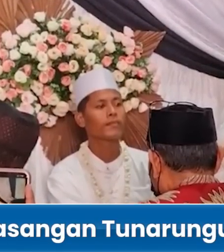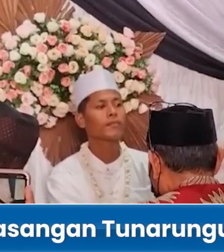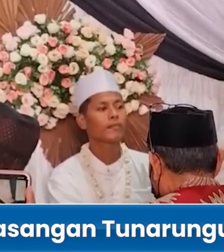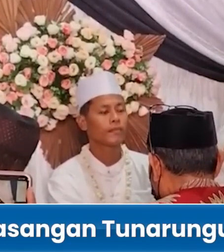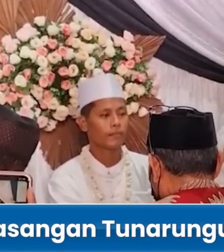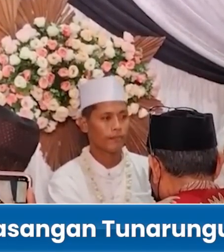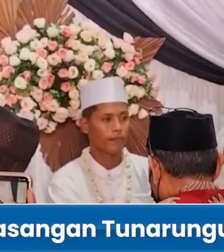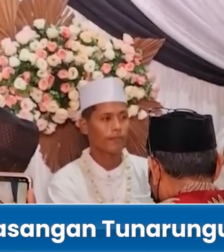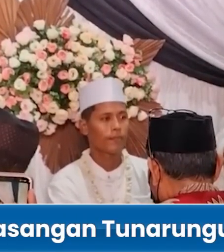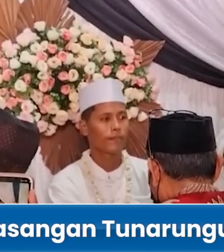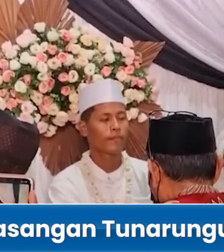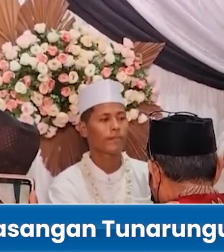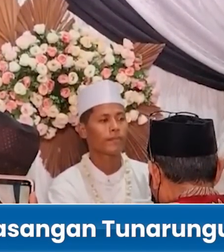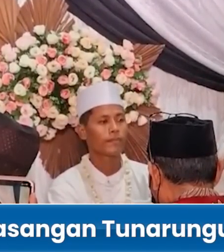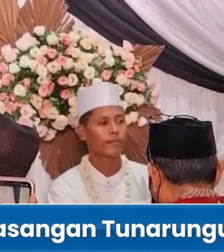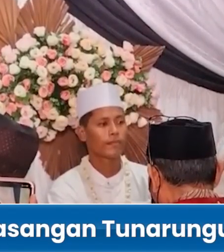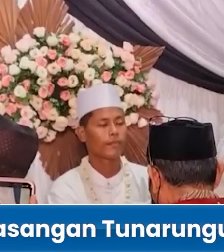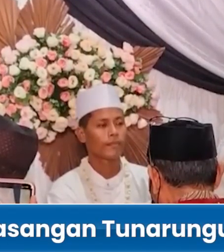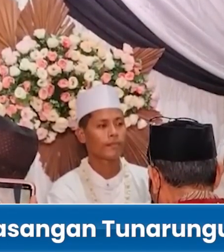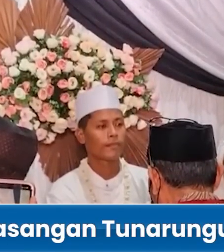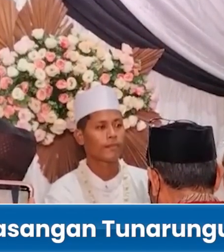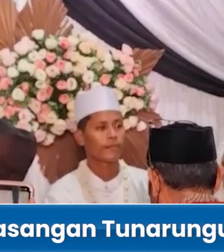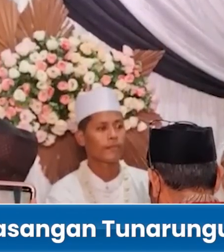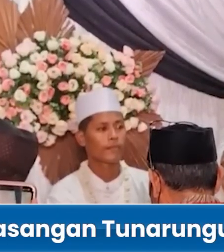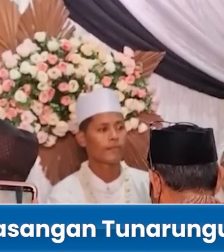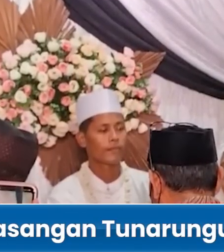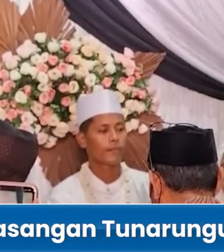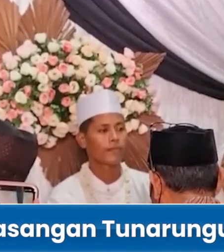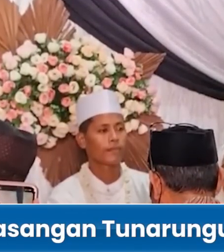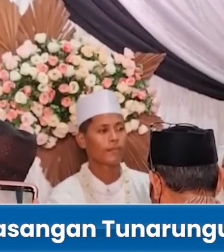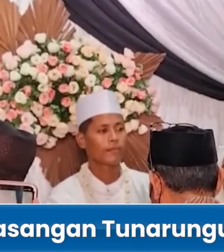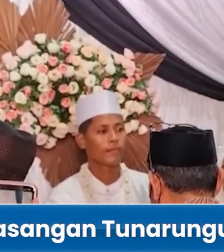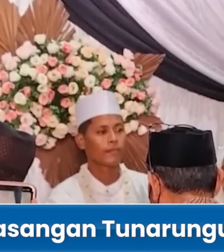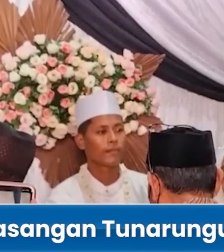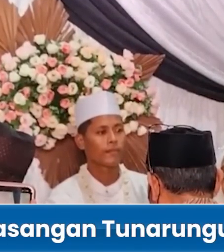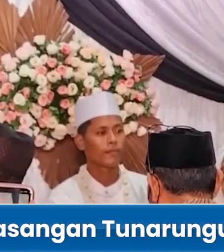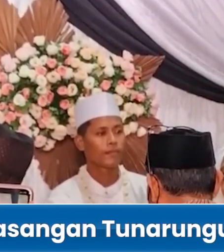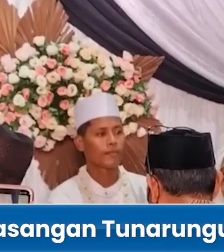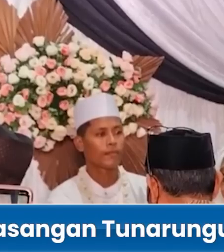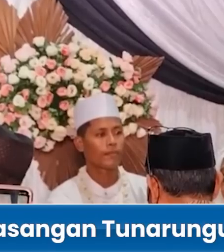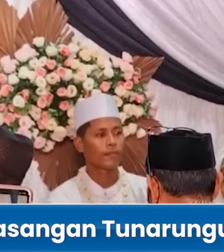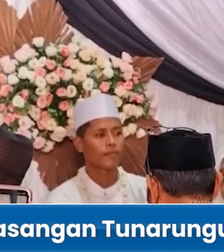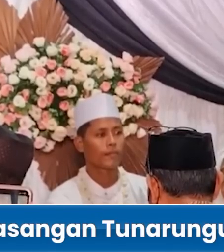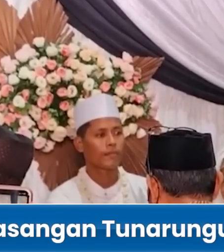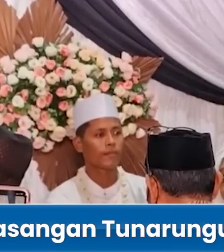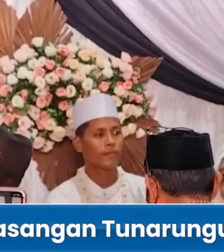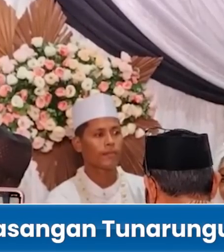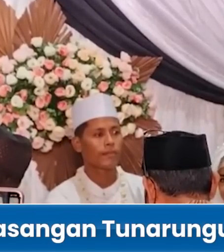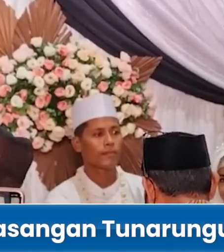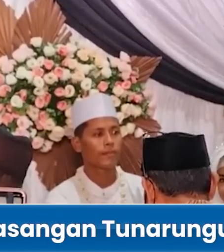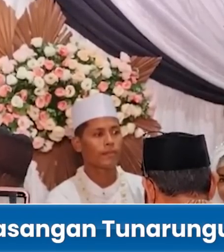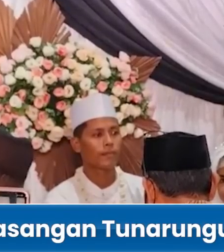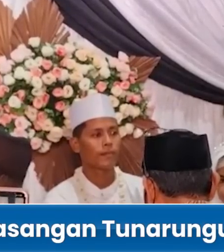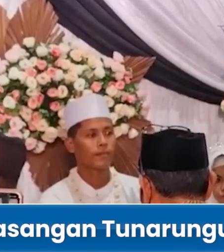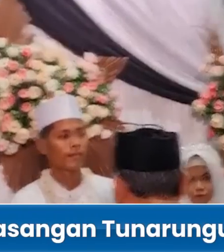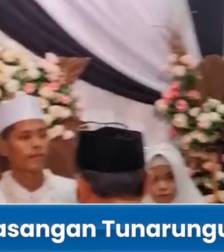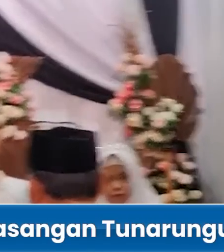merupakan atlet renang disabilitas di PON Papua 2021. Namun saat ini keduanya tengah merintis usaha dengan